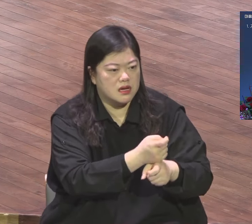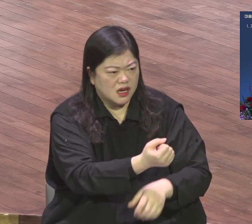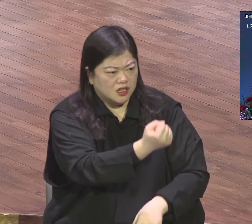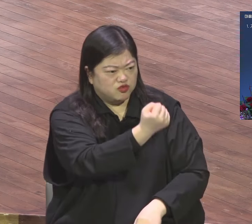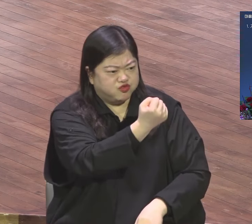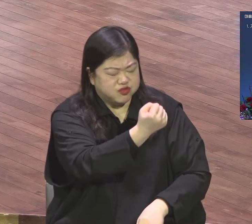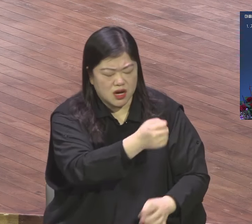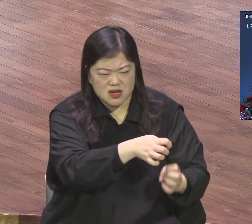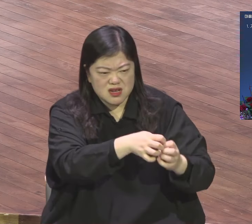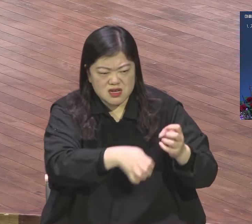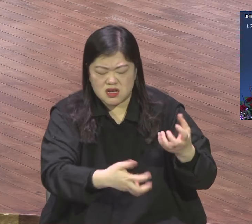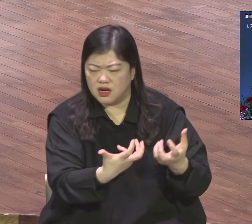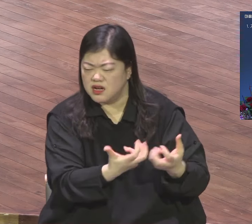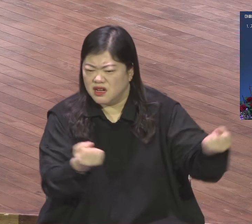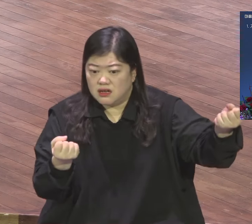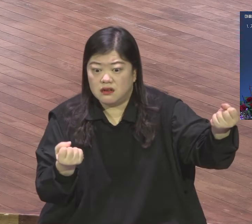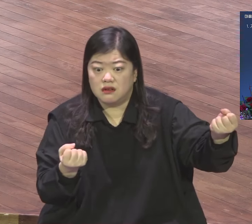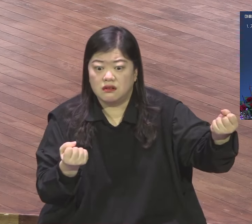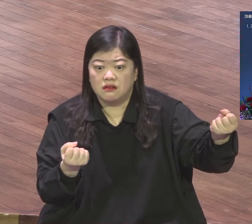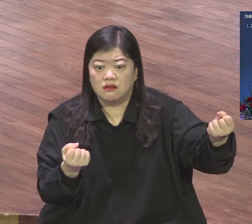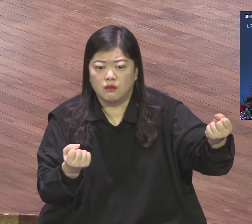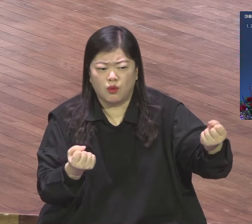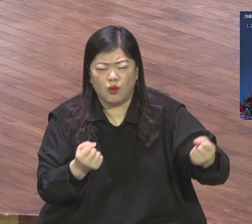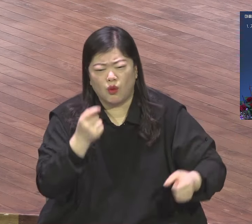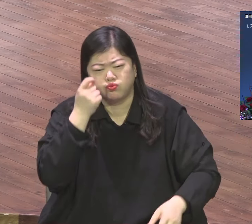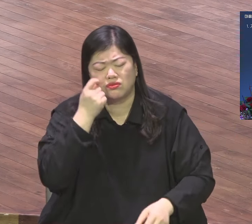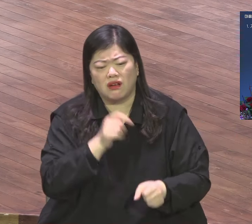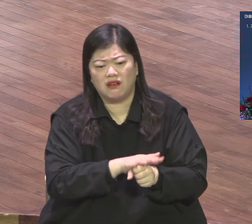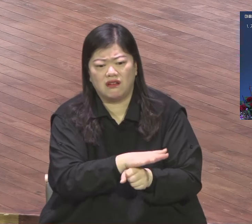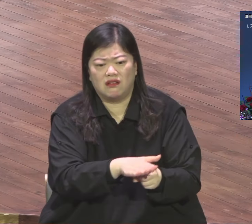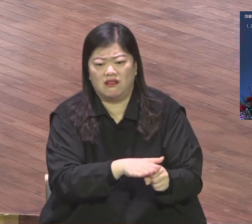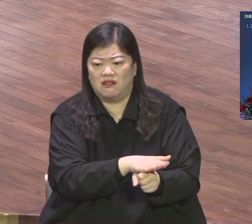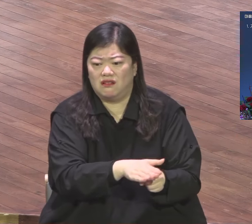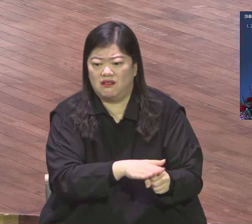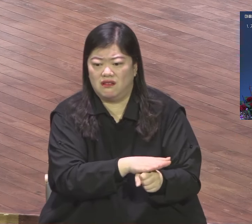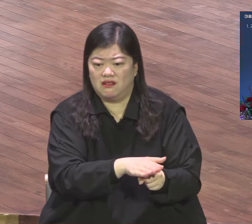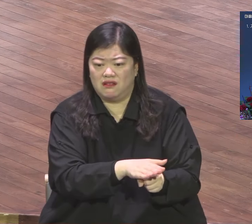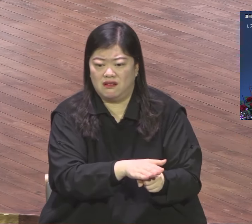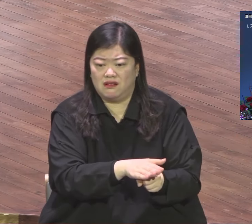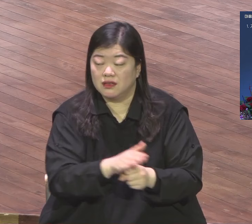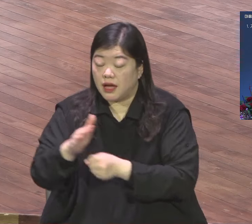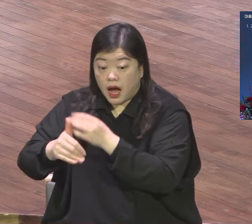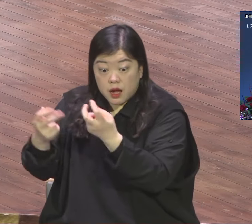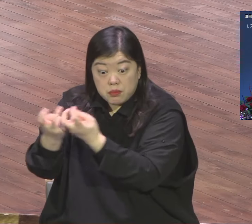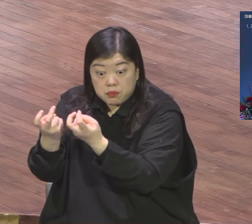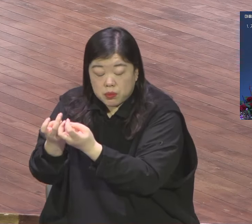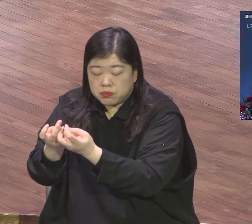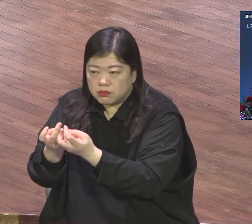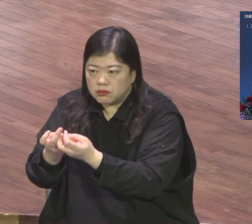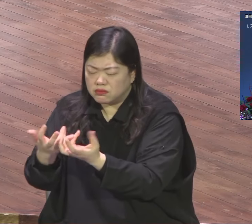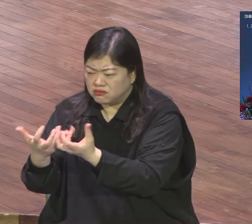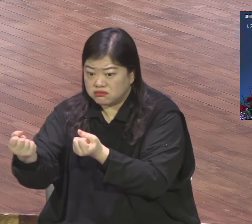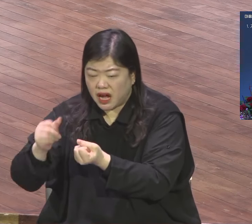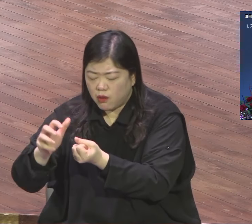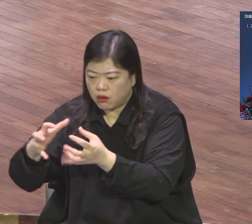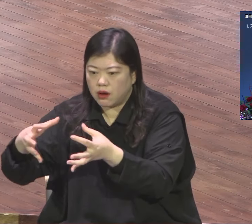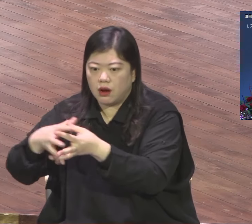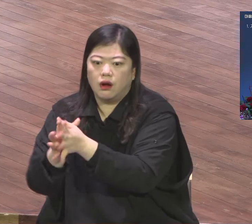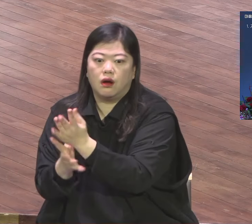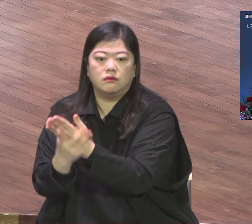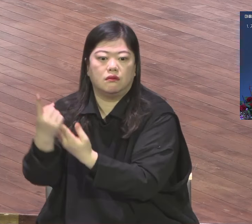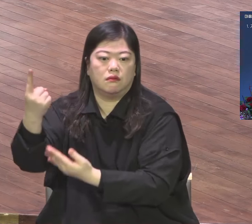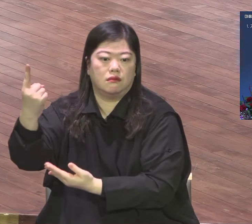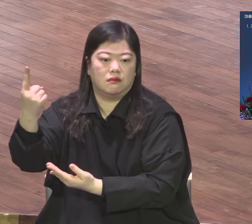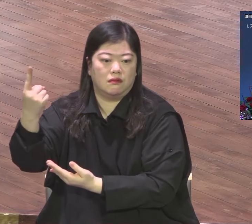끝난다니까, 인간과를, 인간을 의지하고 인간과 잘 되는 것 같아. 그런 인본주의를 쓰면요, 하나님